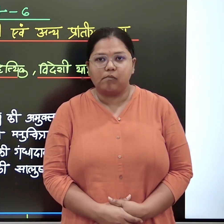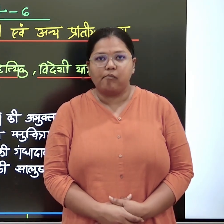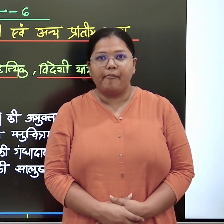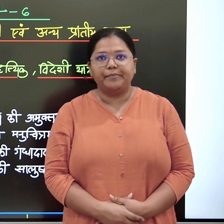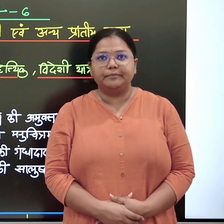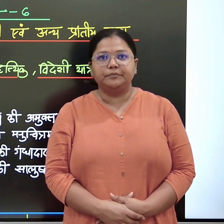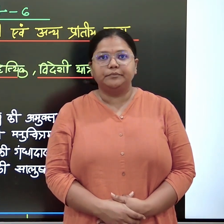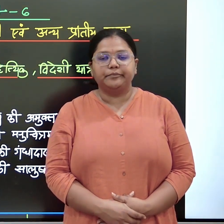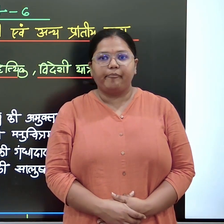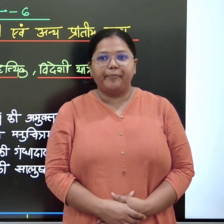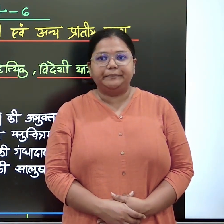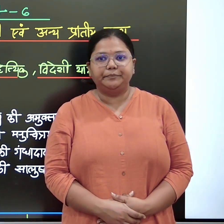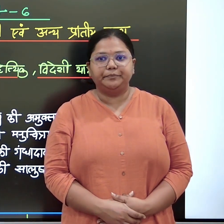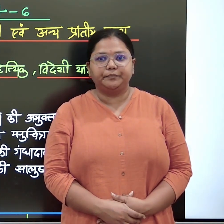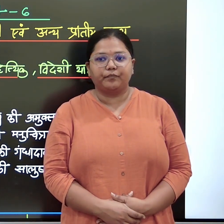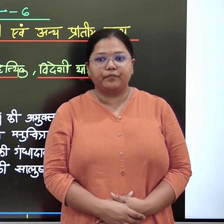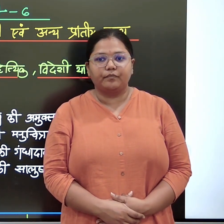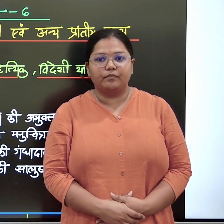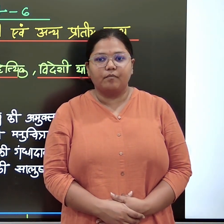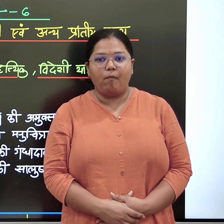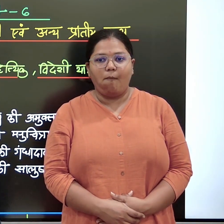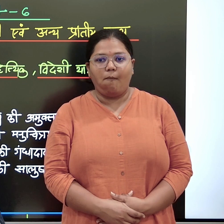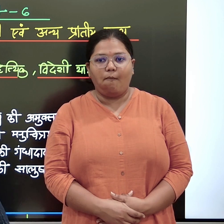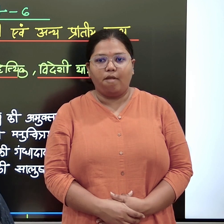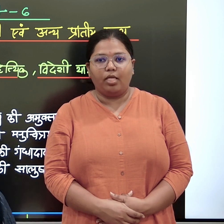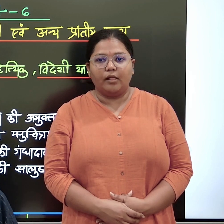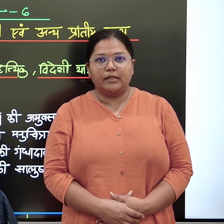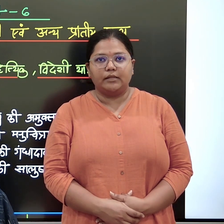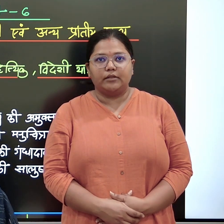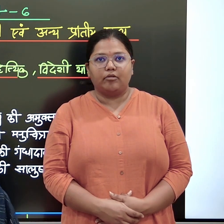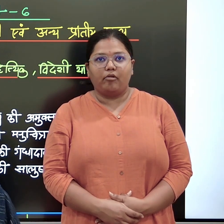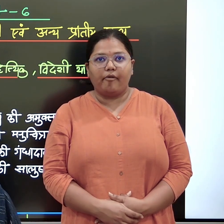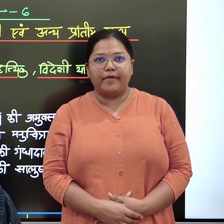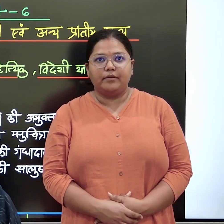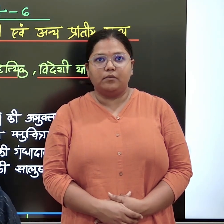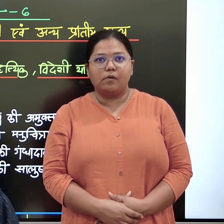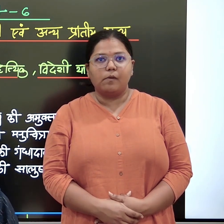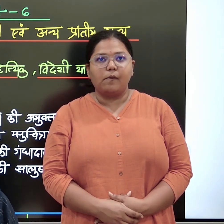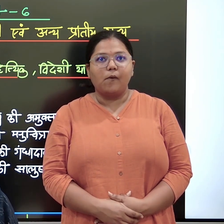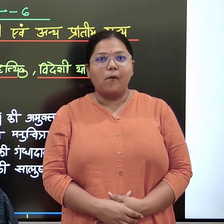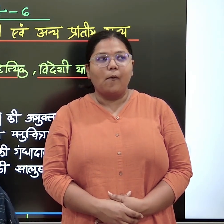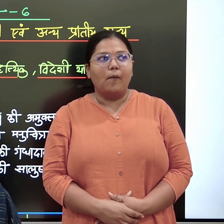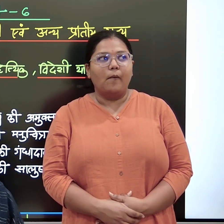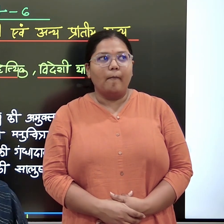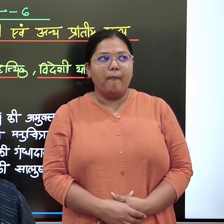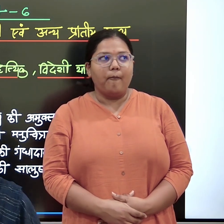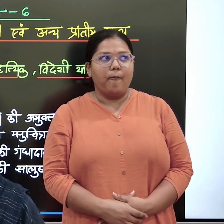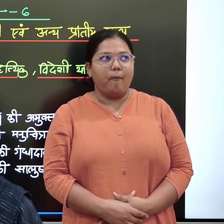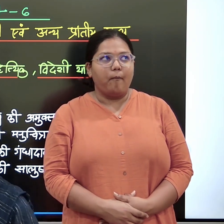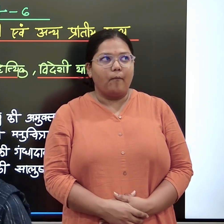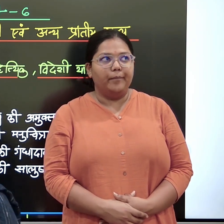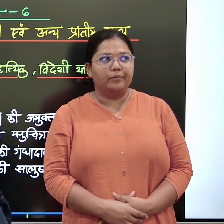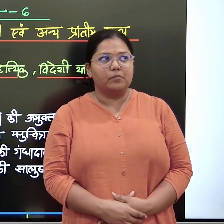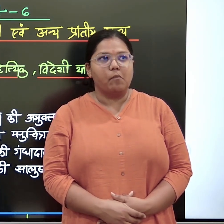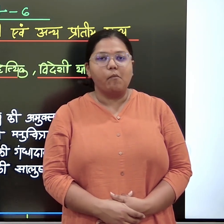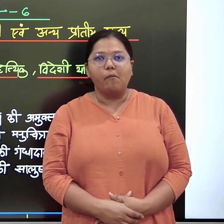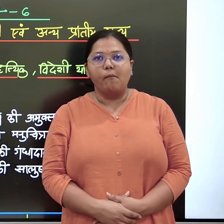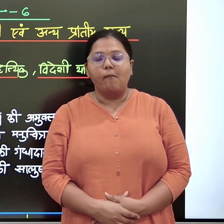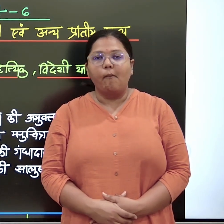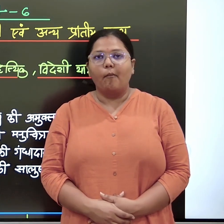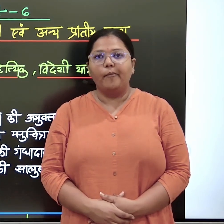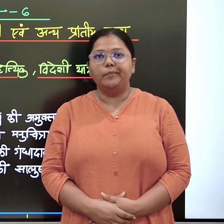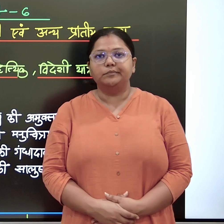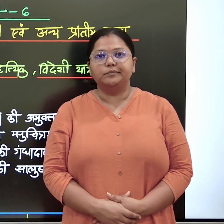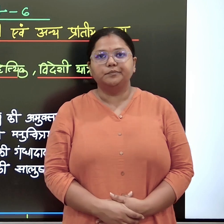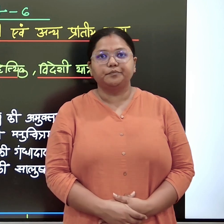नाम फिर से मैं आपको बता दे रही हूँ, विजयनगर बहमनी एवं अन्य प्रांतीय राज्य, ठीक है।